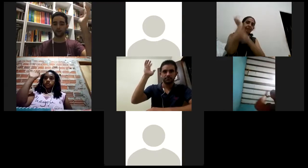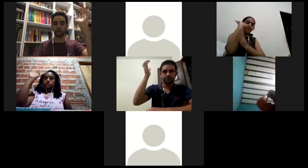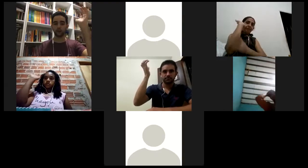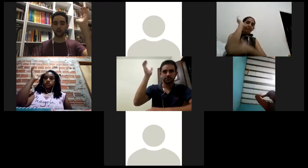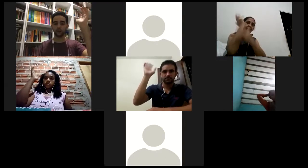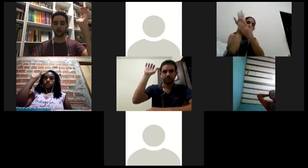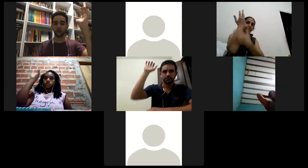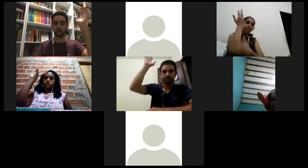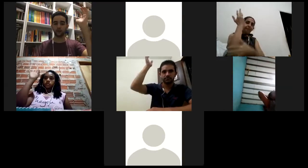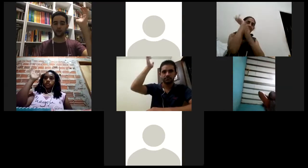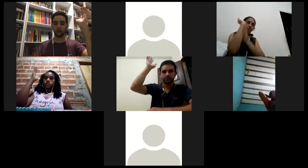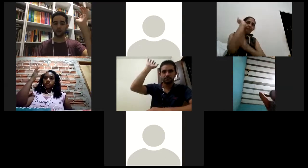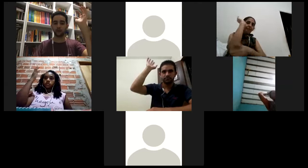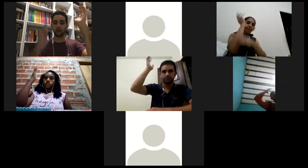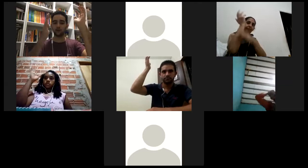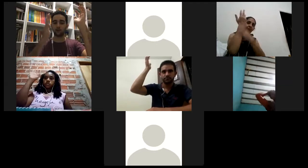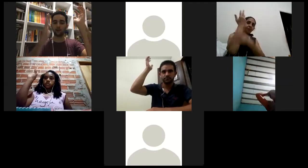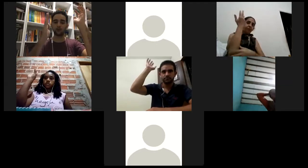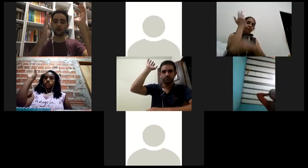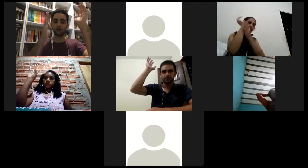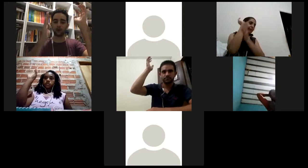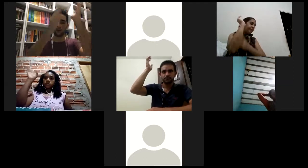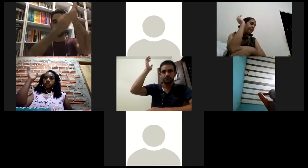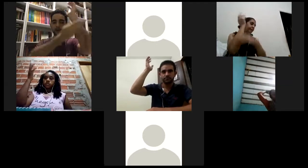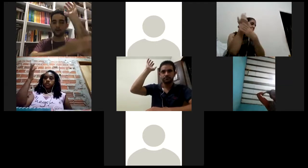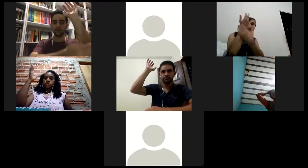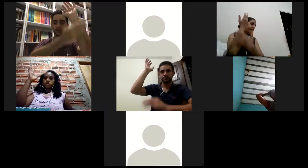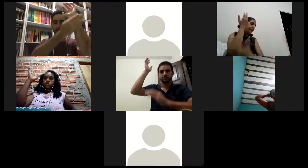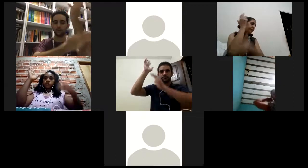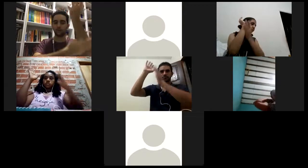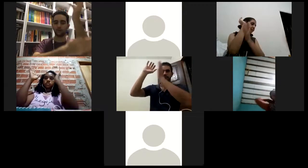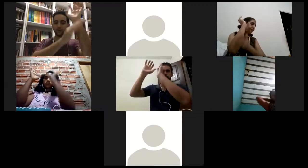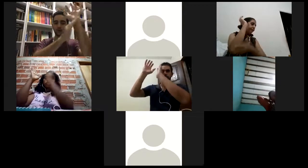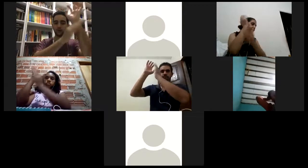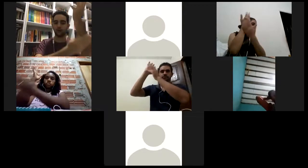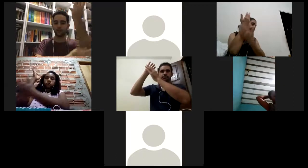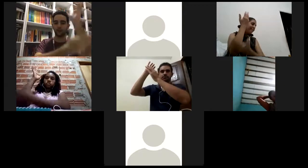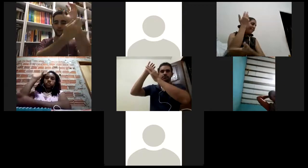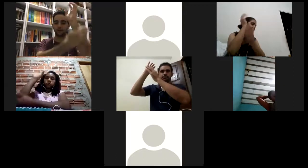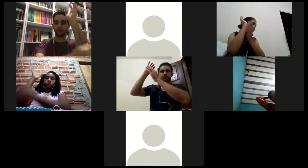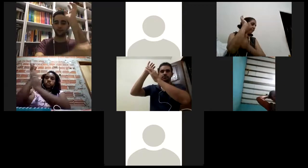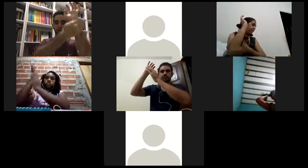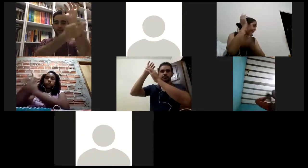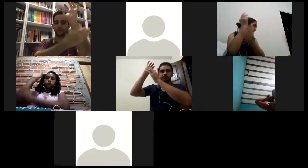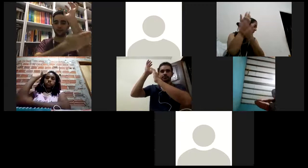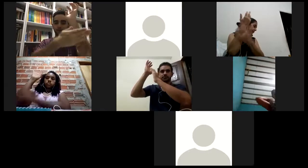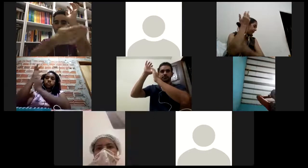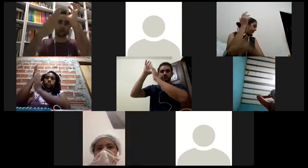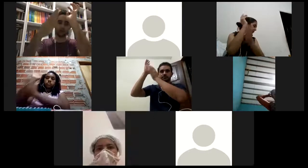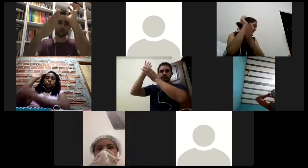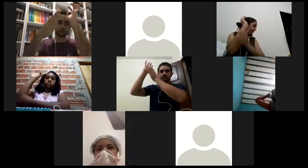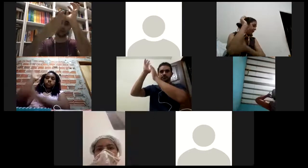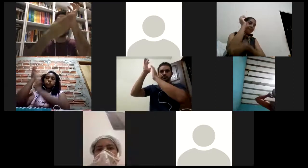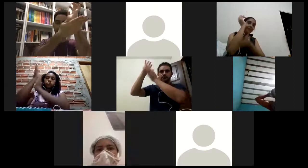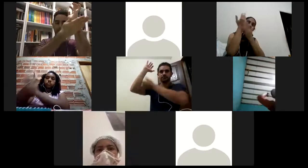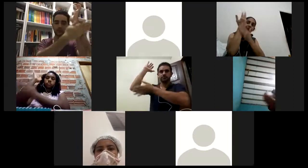do abacaxi. E vai com a outra mão reta e descasca o abacaxi. Passando assim, ó,